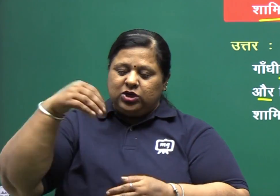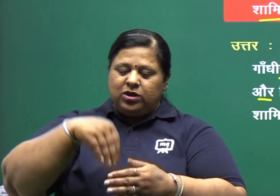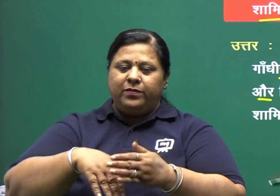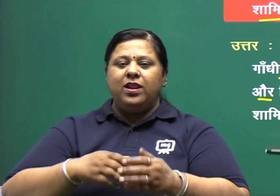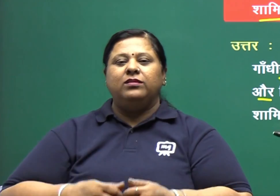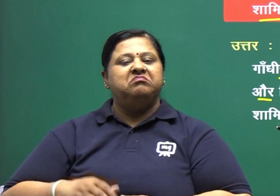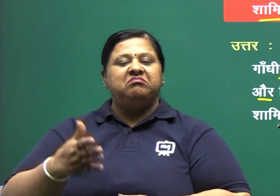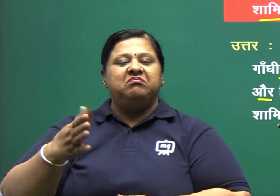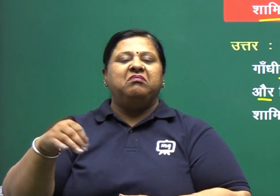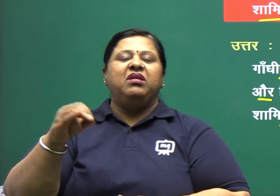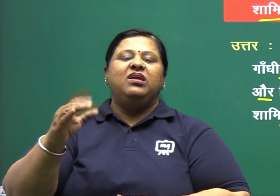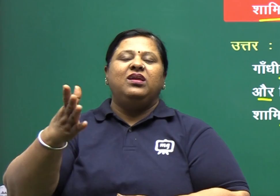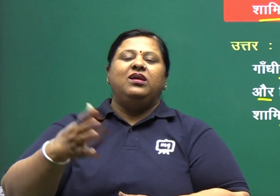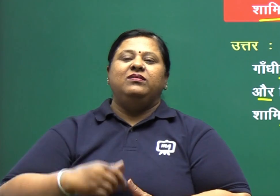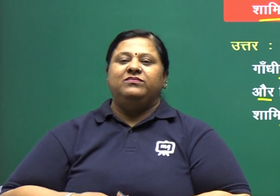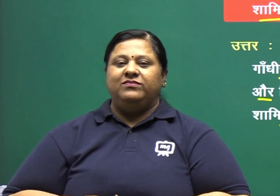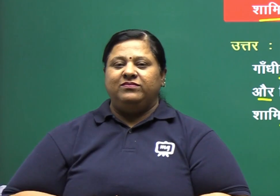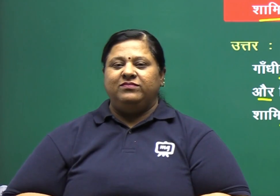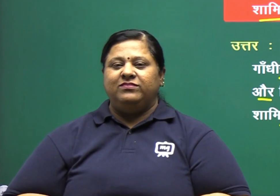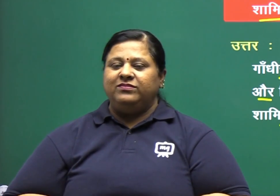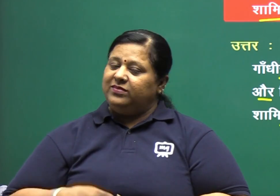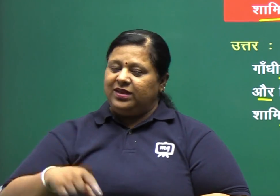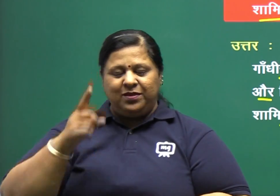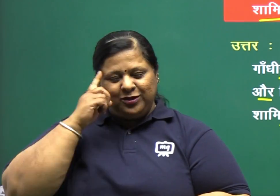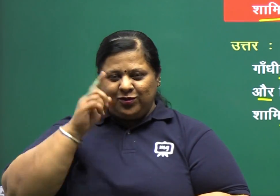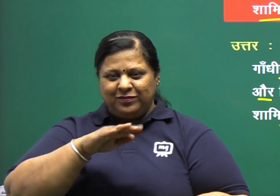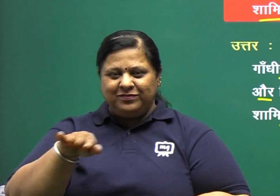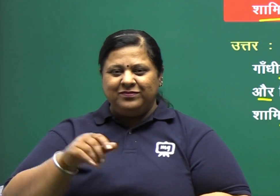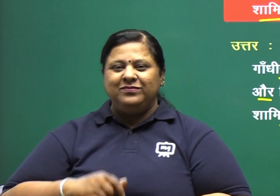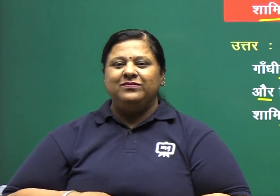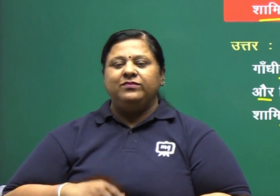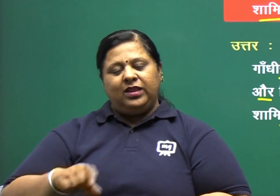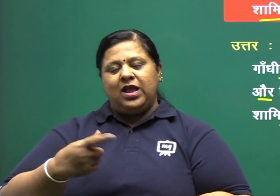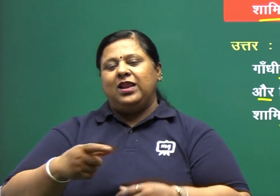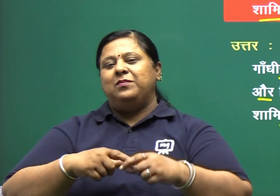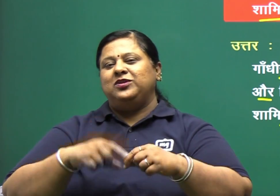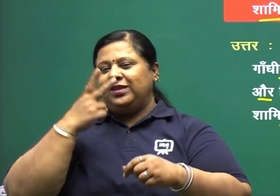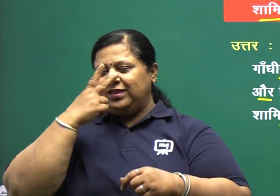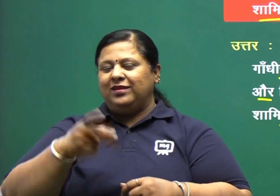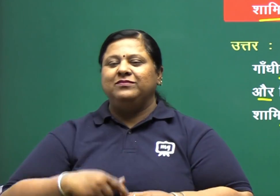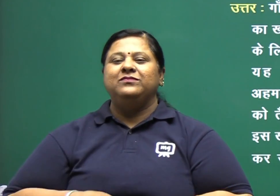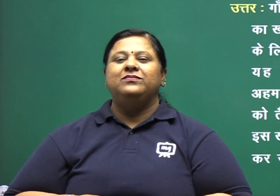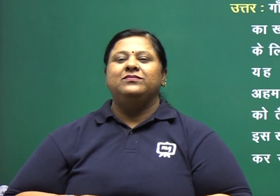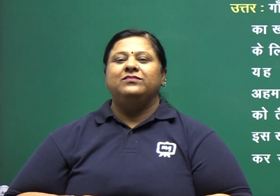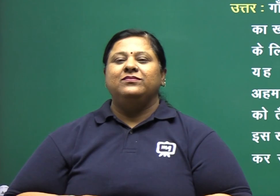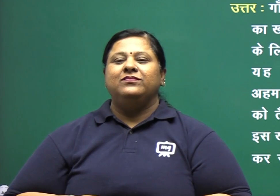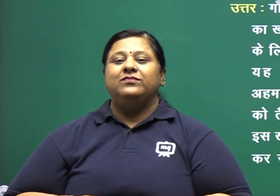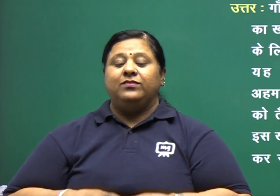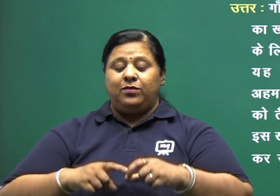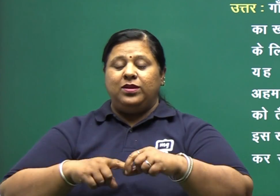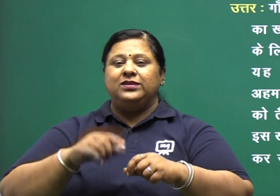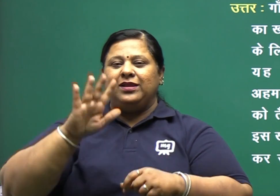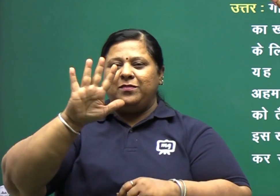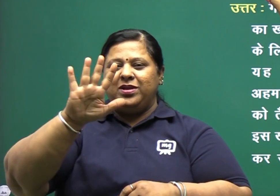शामिल नहीं किया। ठीक है बच्चों, आगे का प्रश्न देखते हैं। प्रश्न